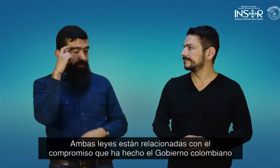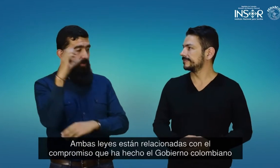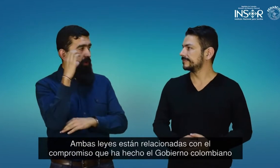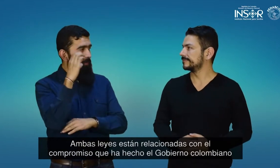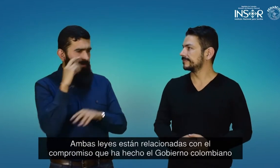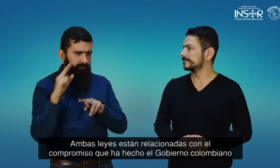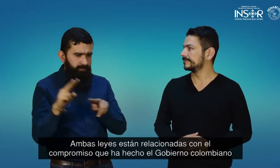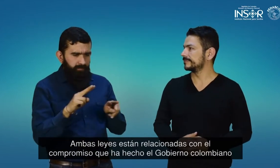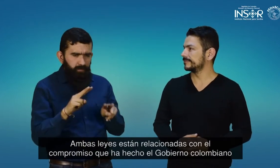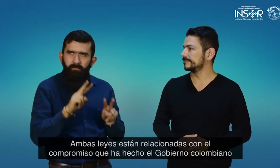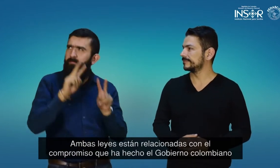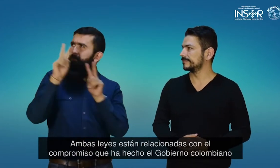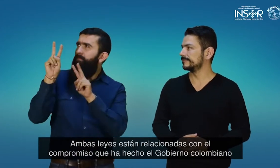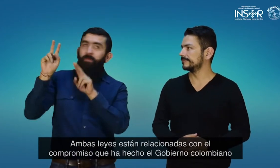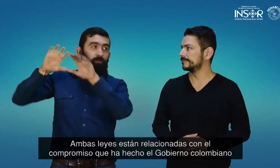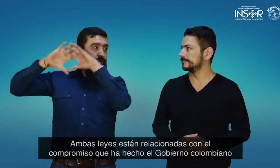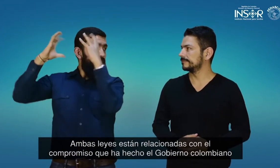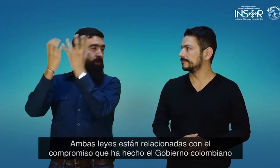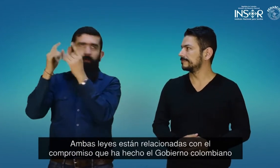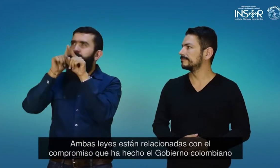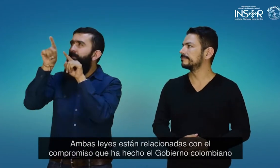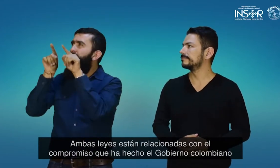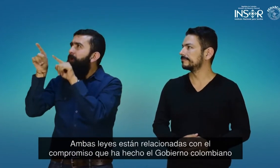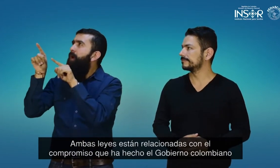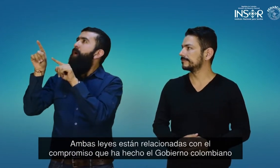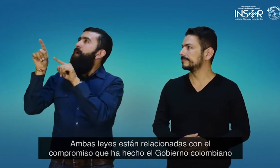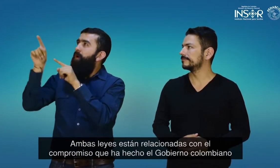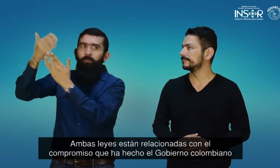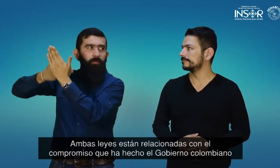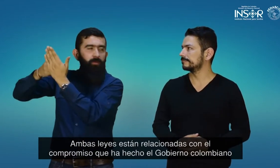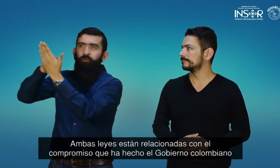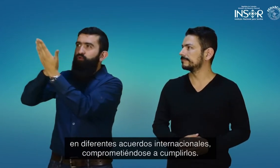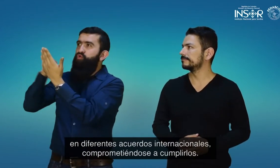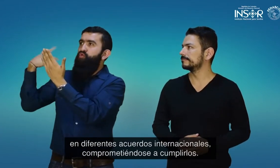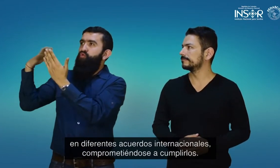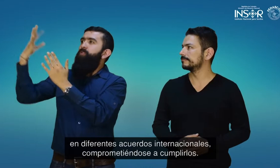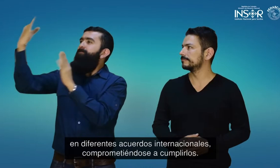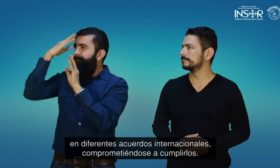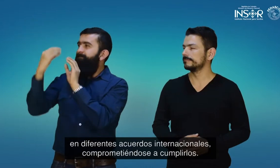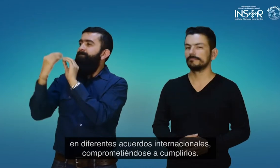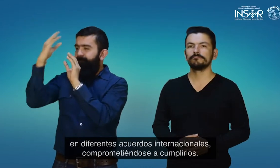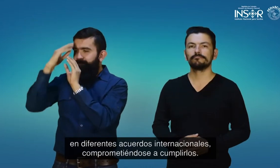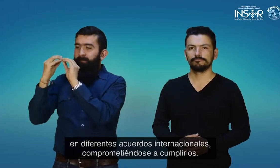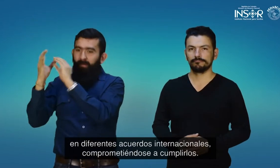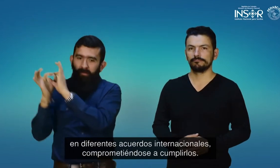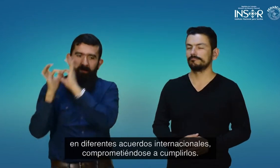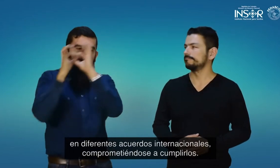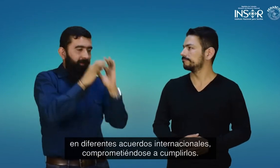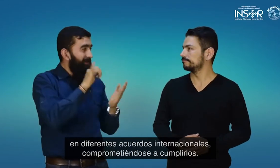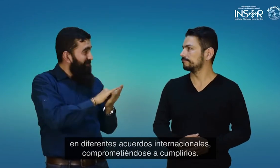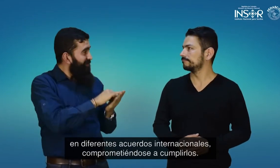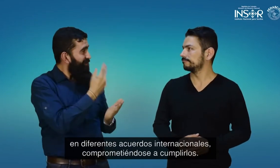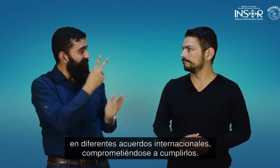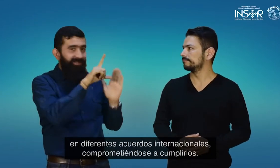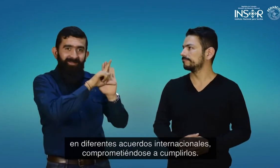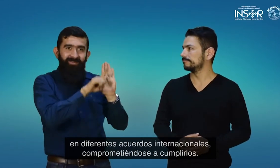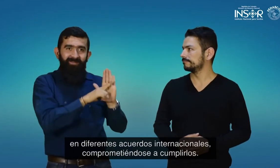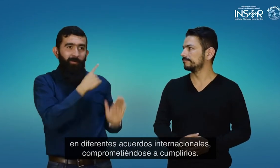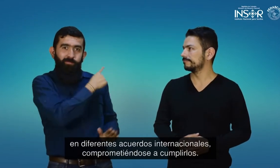Ambas leyes están relacionadas con el compromiso que ha hecho el gobierno colombiano en diferentes acuerdos internacionales, comprometiéndose